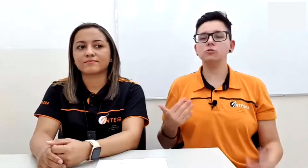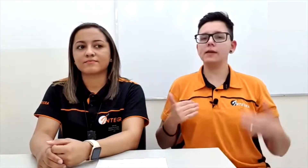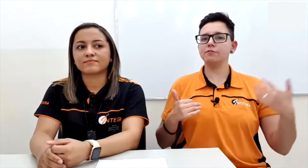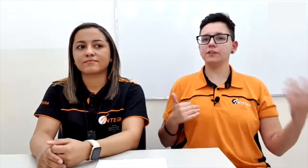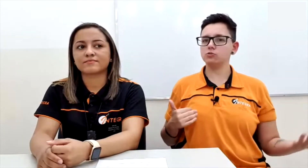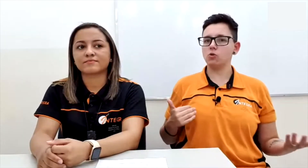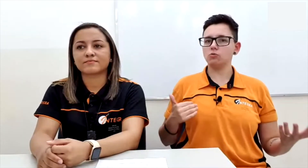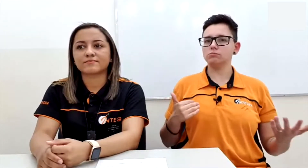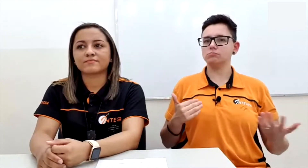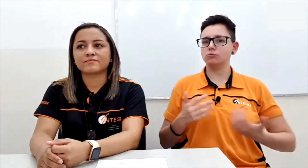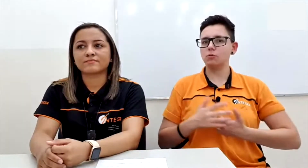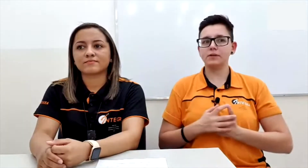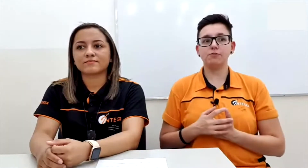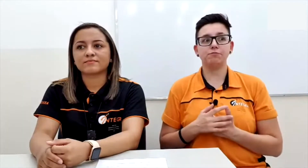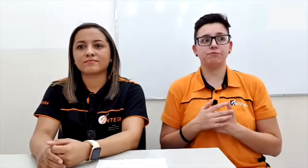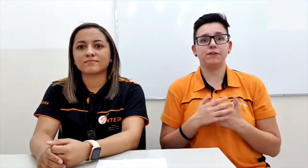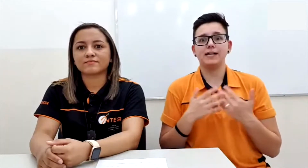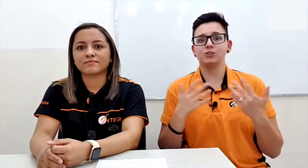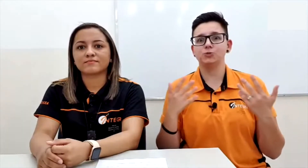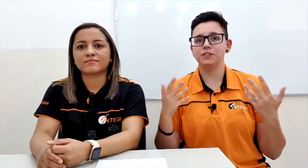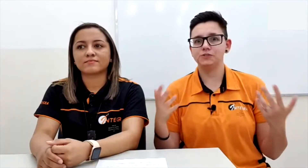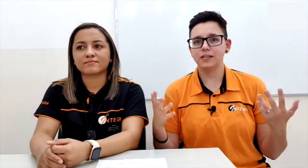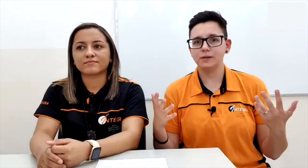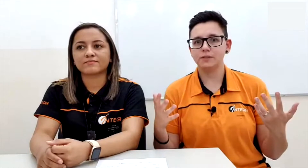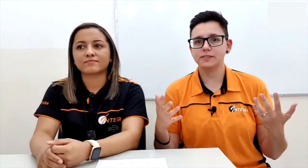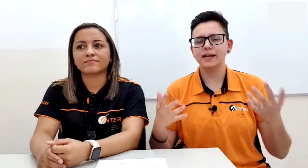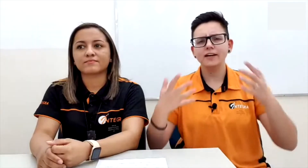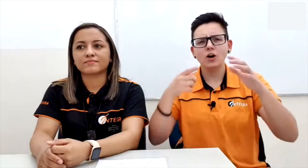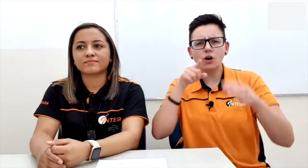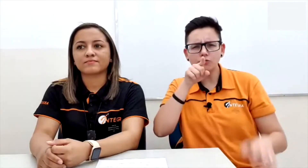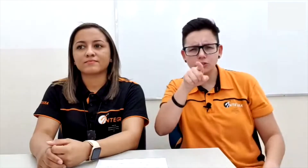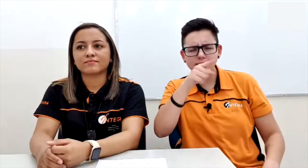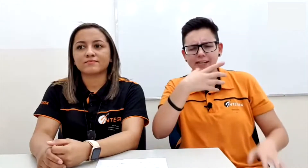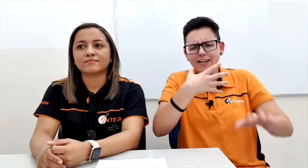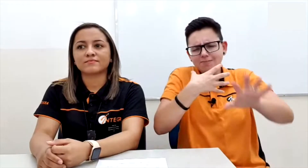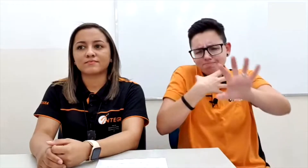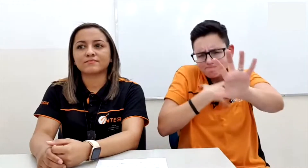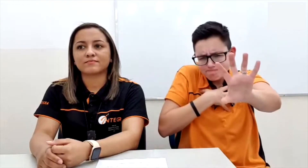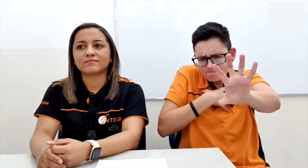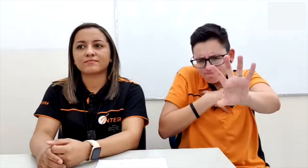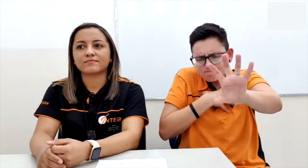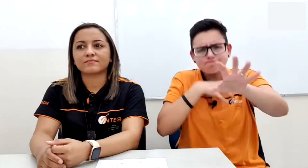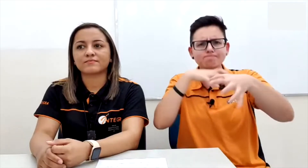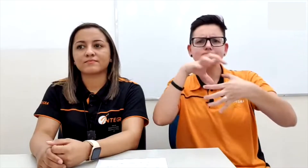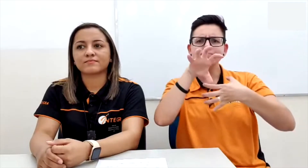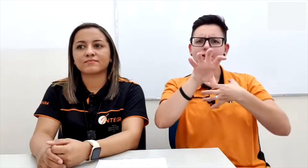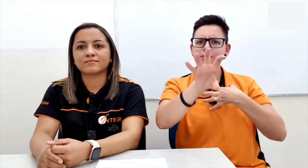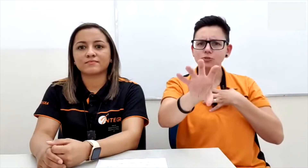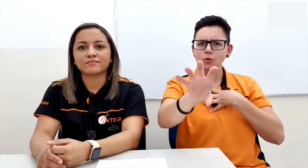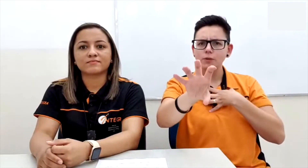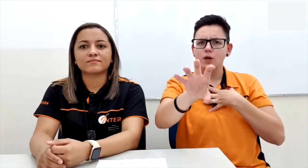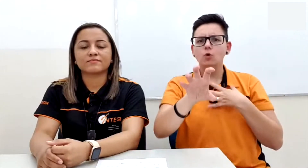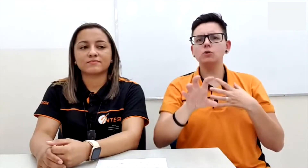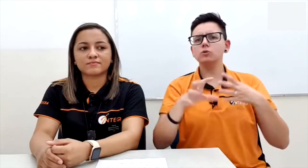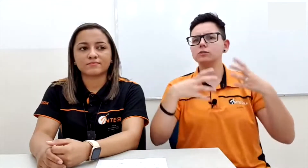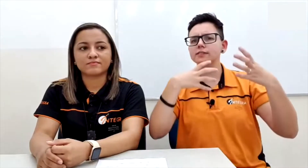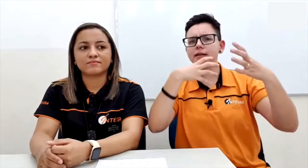me afetou. Como que eu faço isso em Libras, né? Ó, você me afetou. O